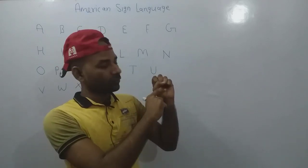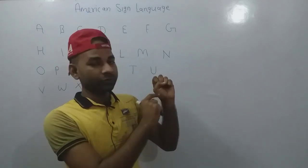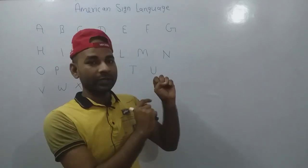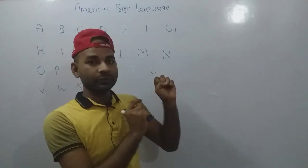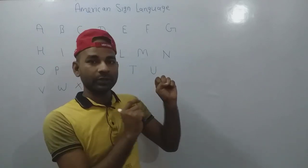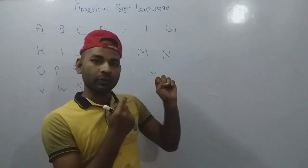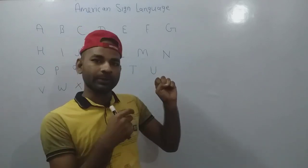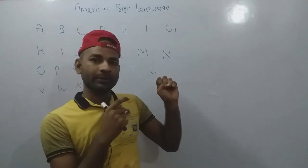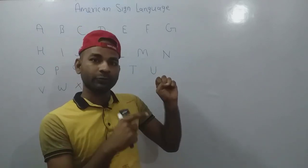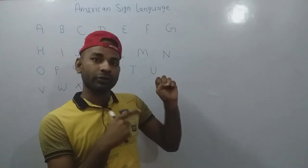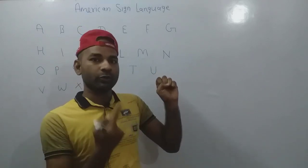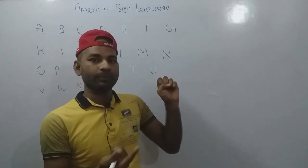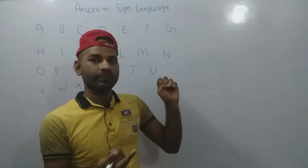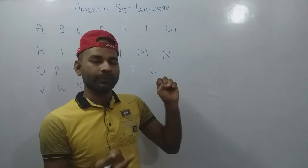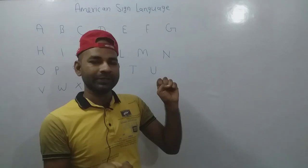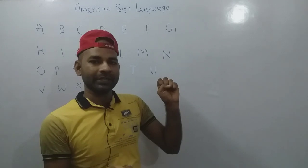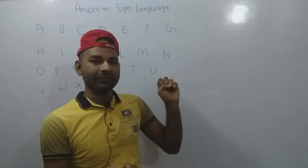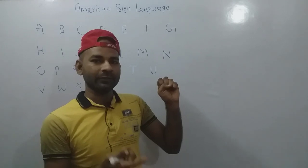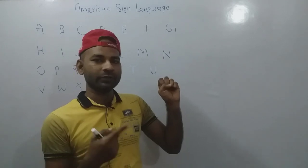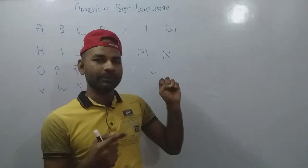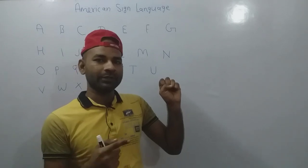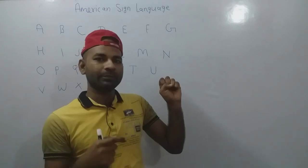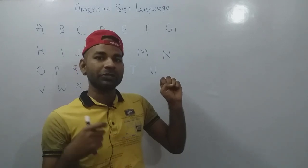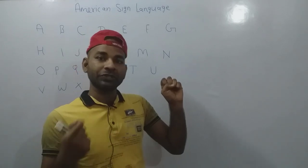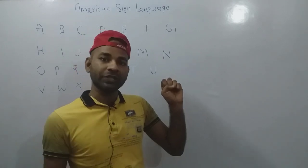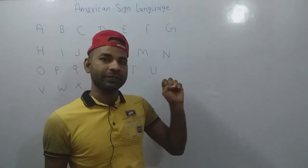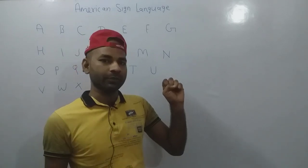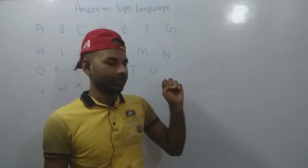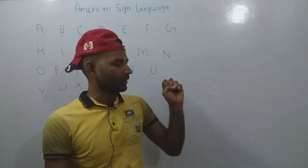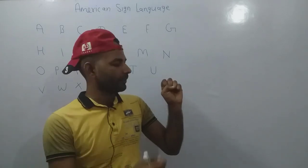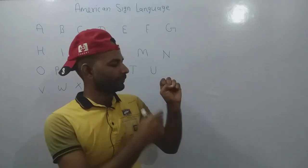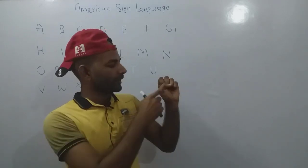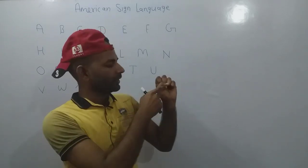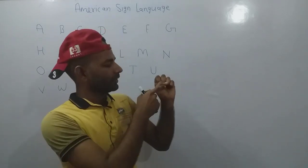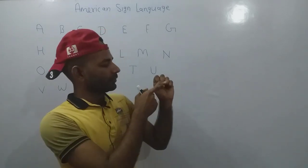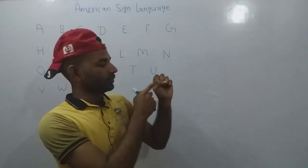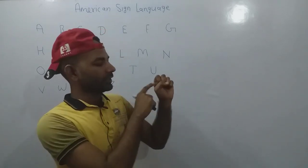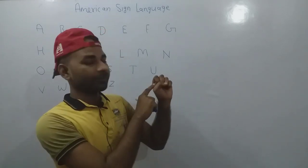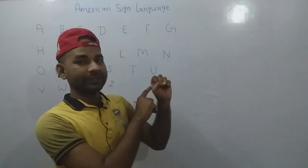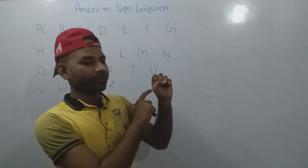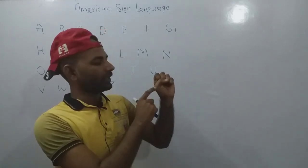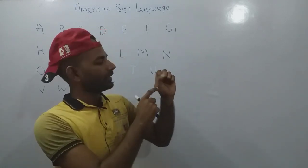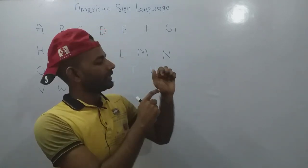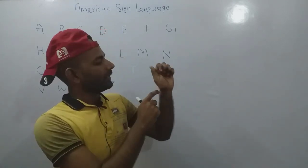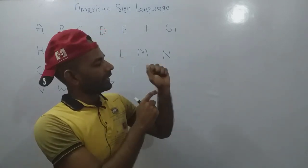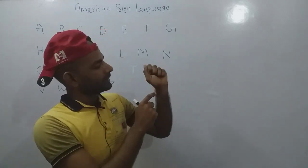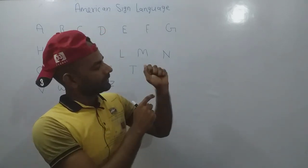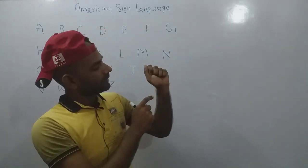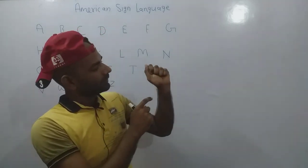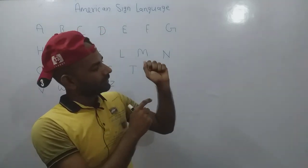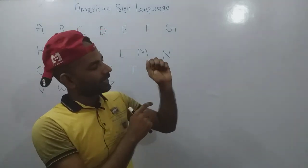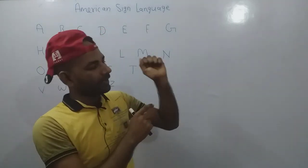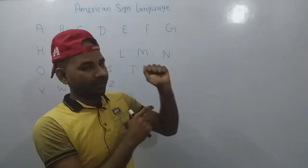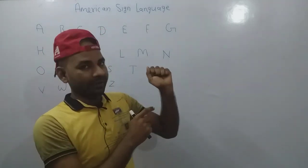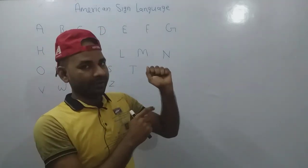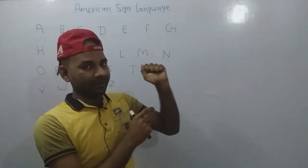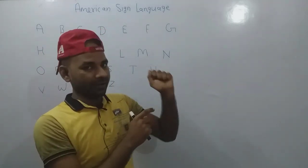ना कुछ मतलब कुछ और बन जाएगा, फिर उसका मतलब चेंज हो जाएगा। तो देखिए अब कैसे हो रहा है, ऐसे बनता है